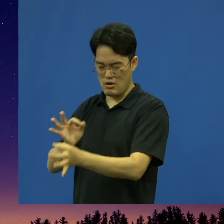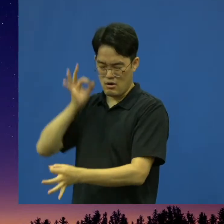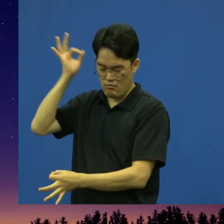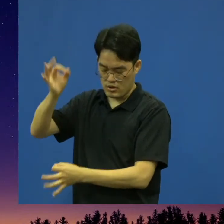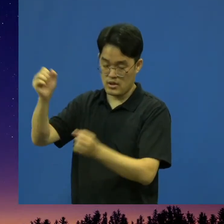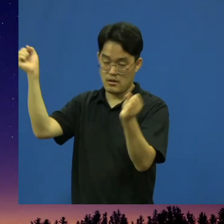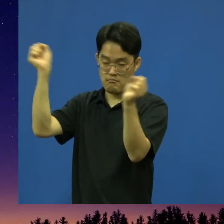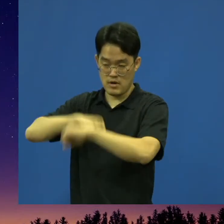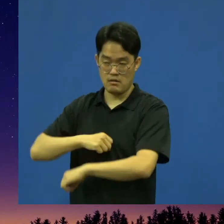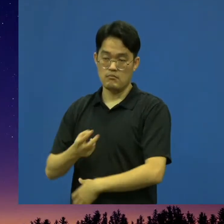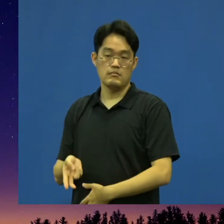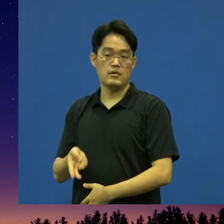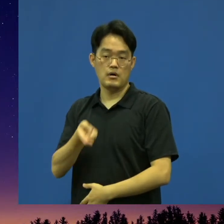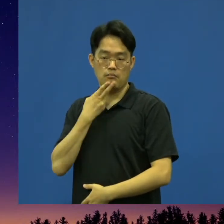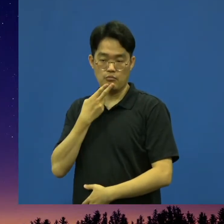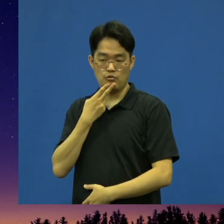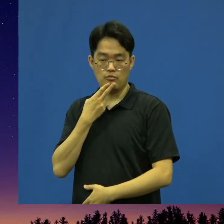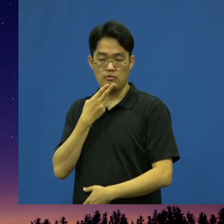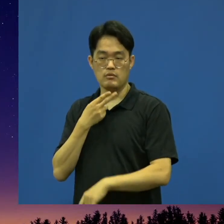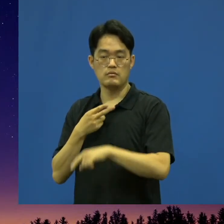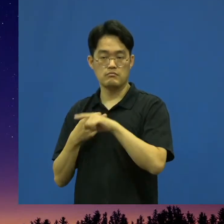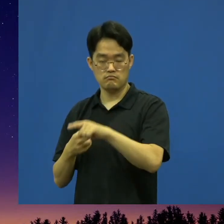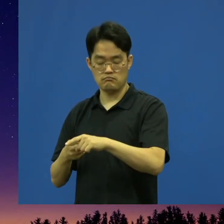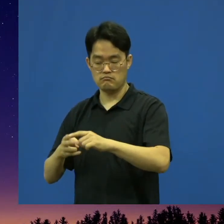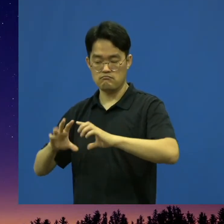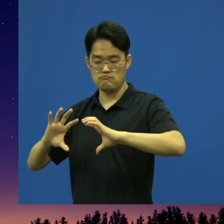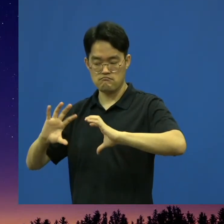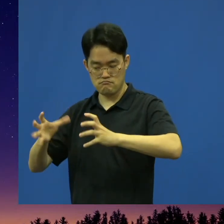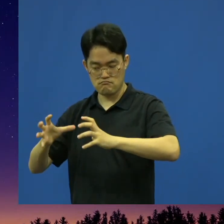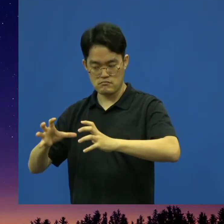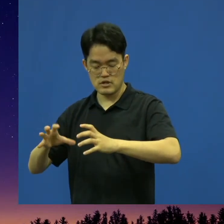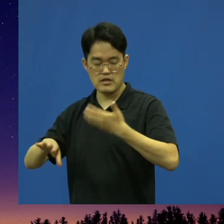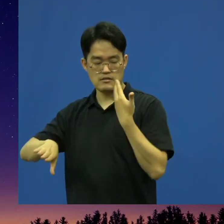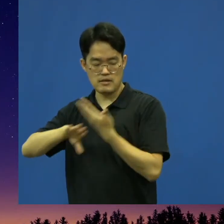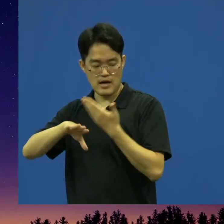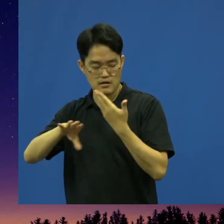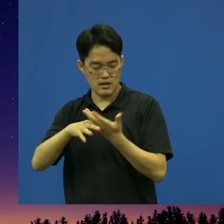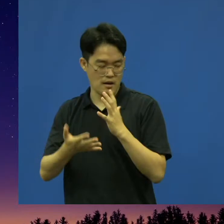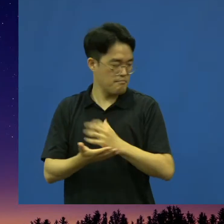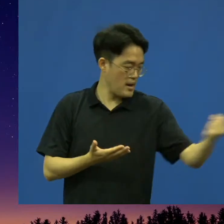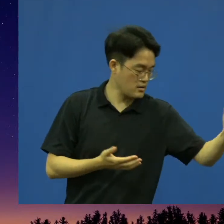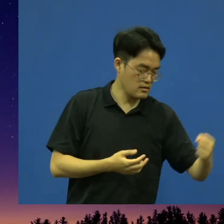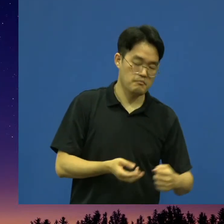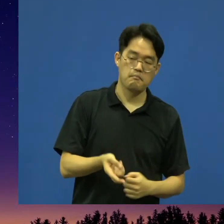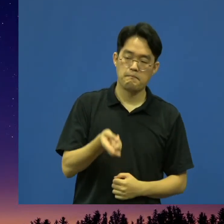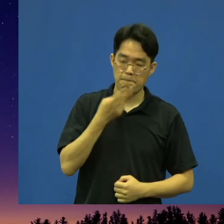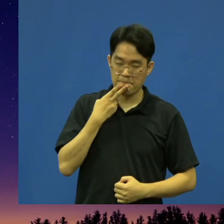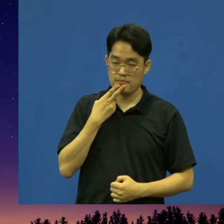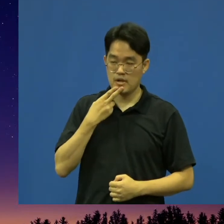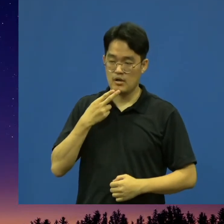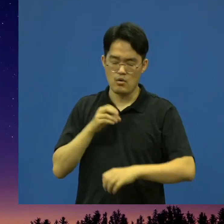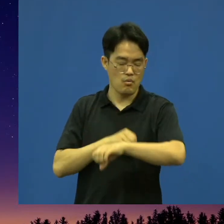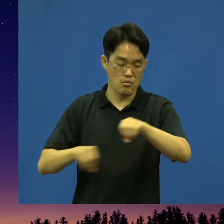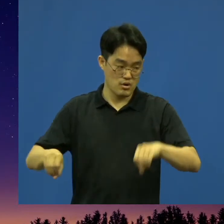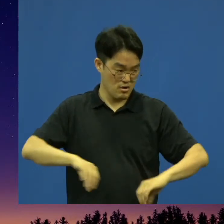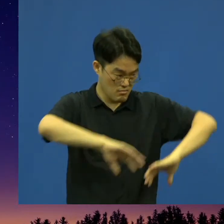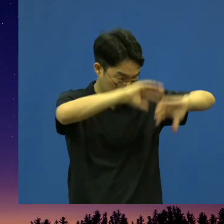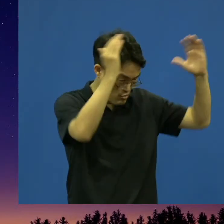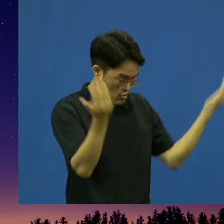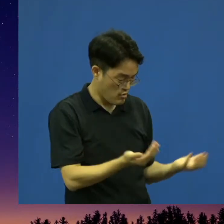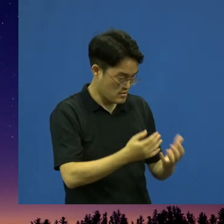것이요, 그 국권이 다른 백성에게로 돌아가지도 아니할 것이요, 도리어 이 모든 나라를